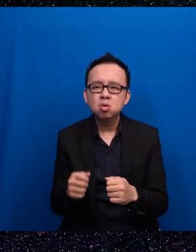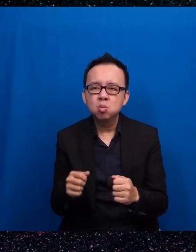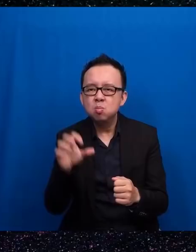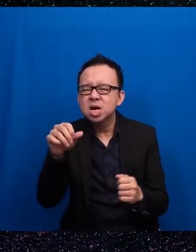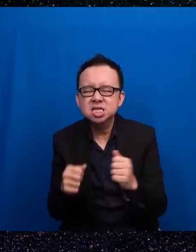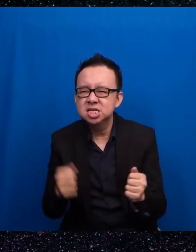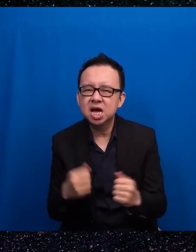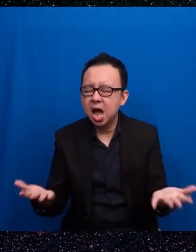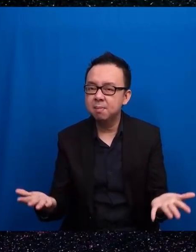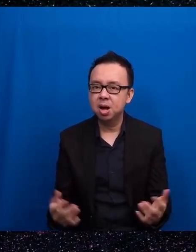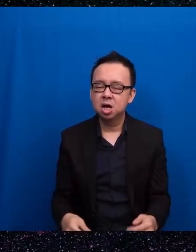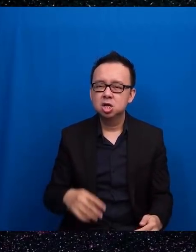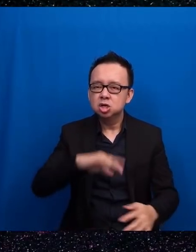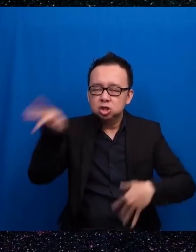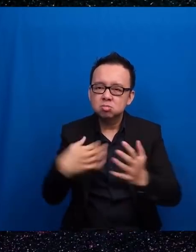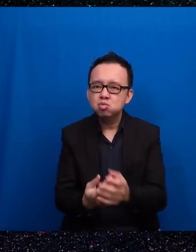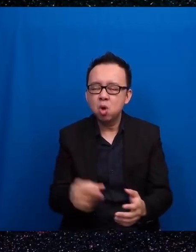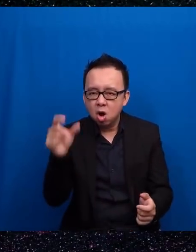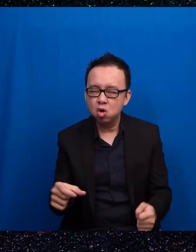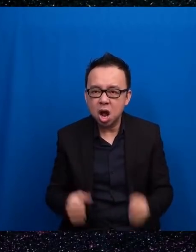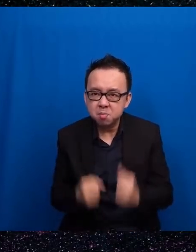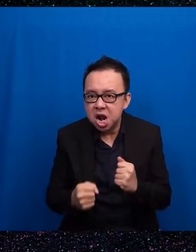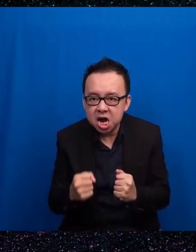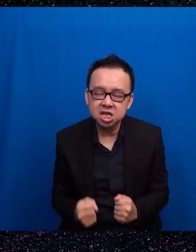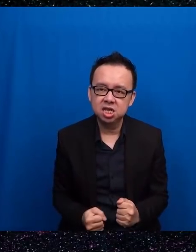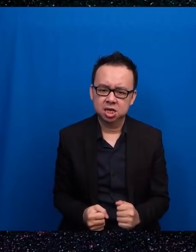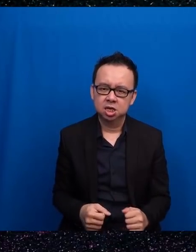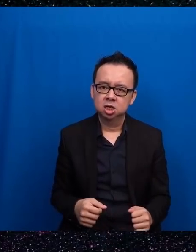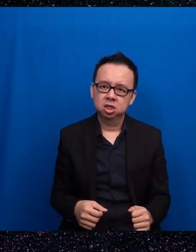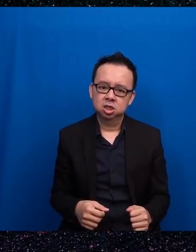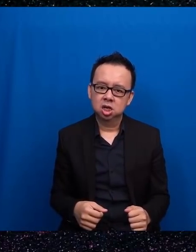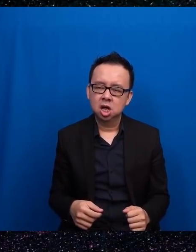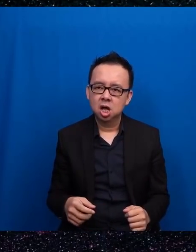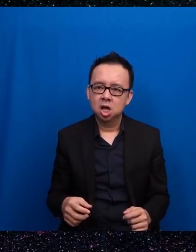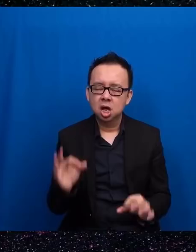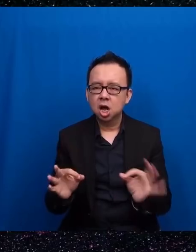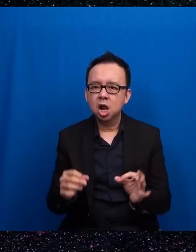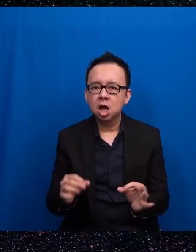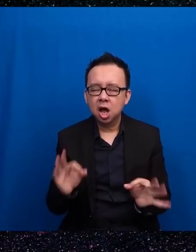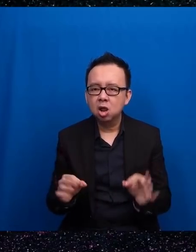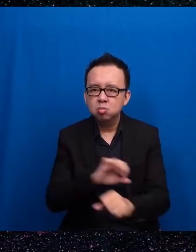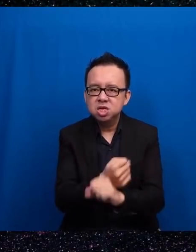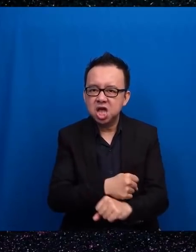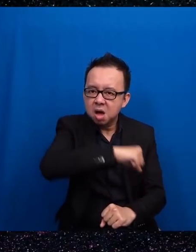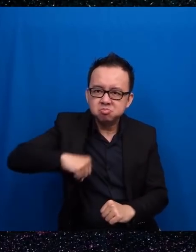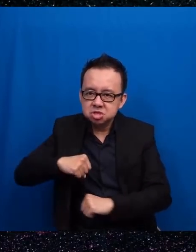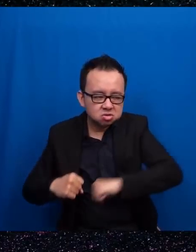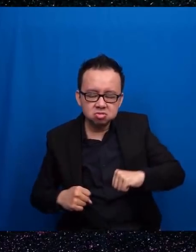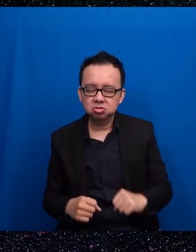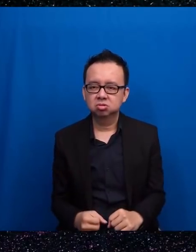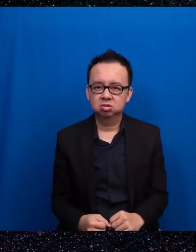running. Semua orang berlari. Semua orang berlomba kalau bisa sikut-sikutan. Kalau bisa jegal